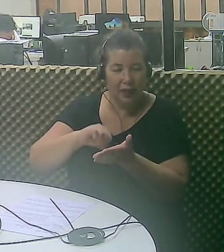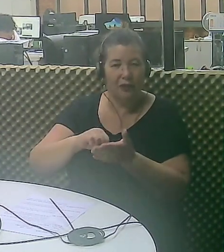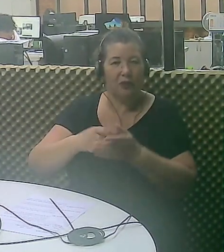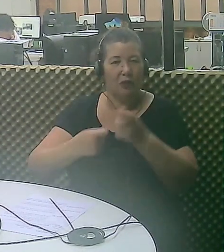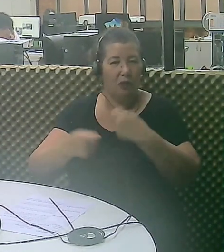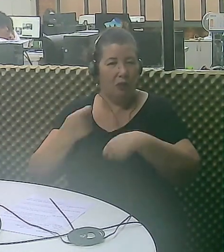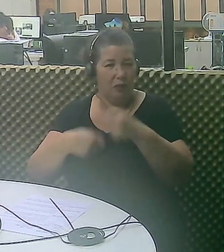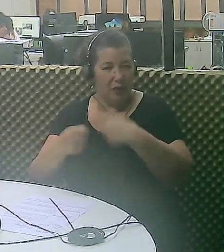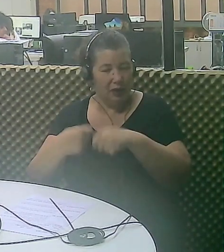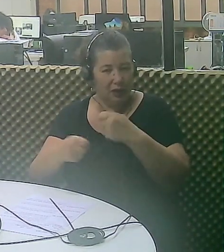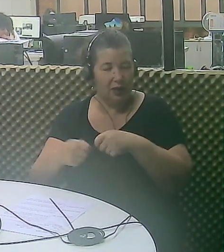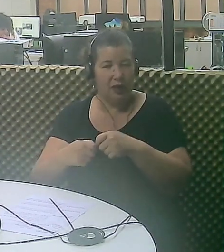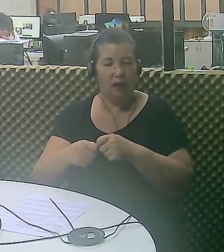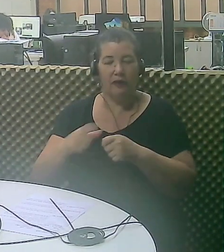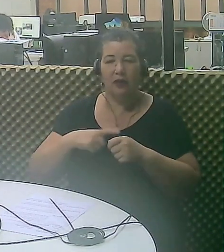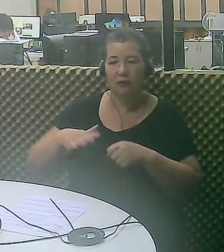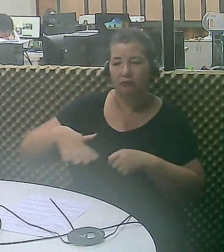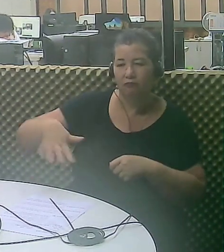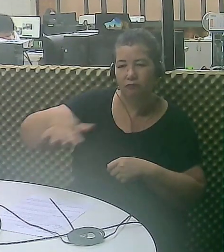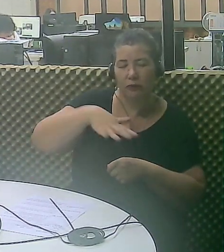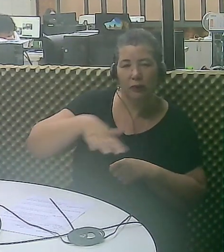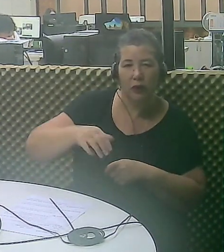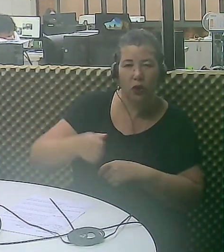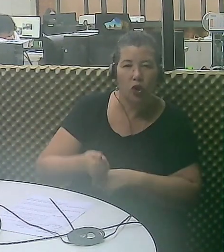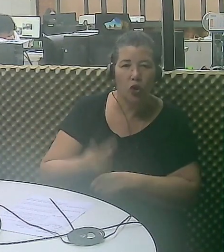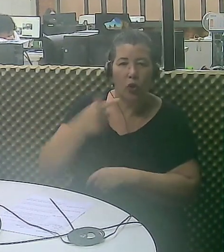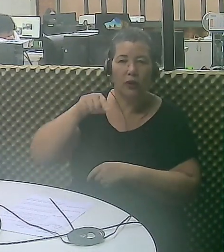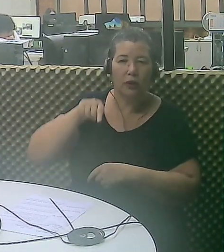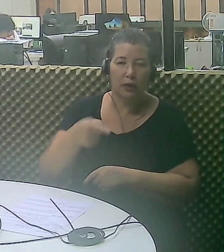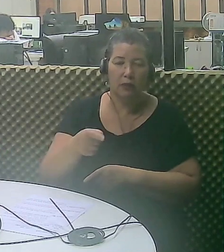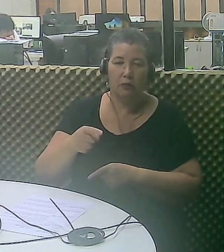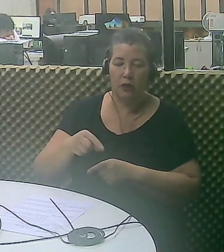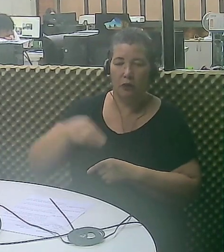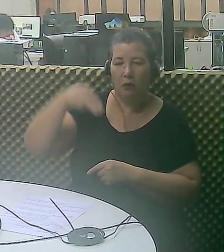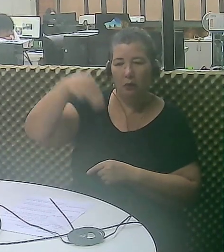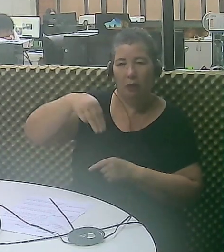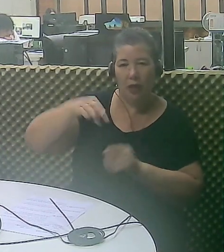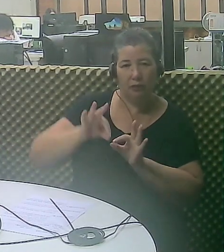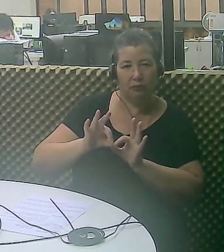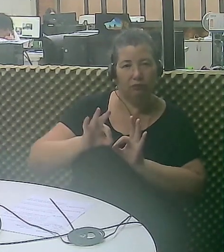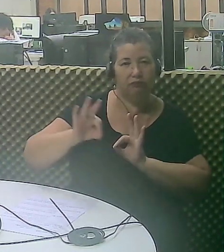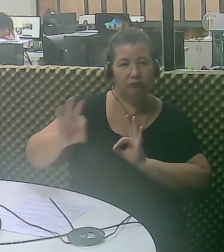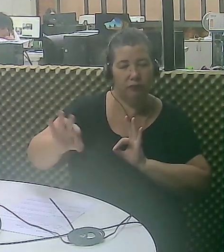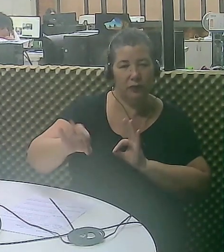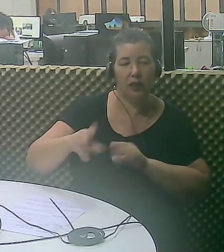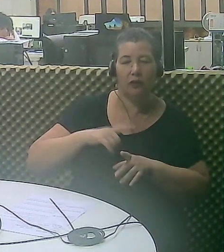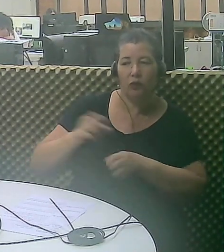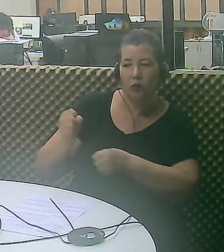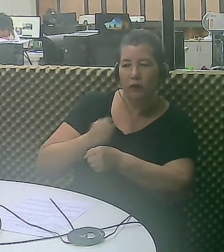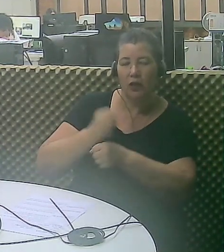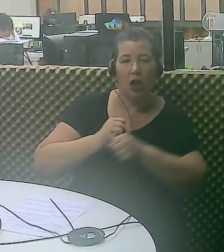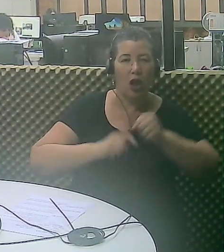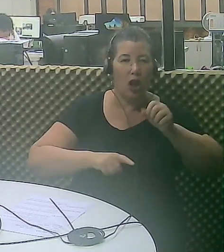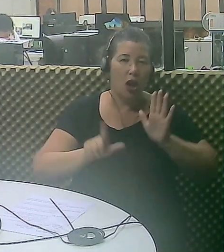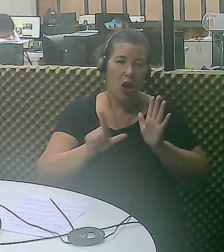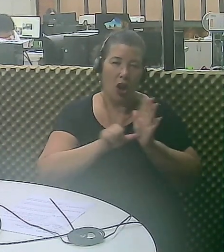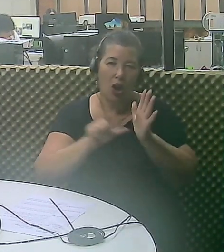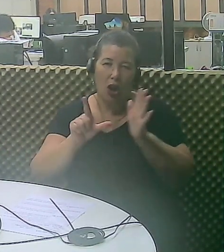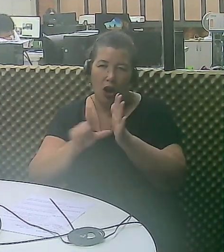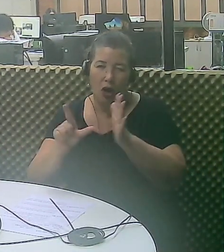Novo Open Mall terá área bruta locável de mais de 12 mil metros quadrados. O empreendimento contará com lojas com tamanhos que